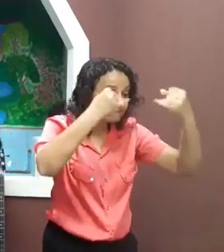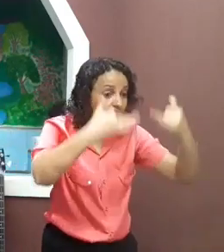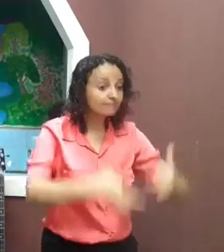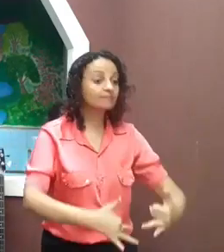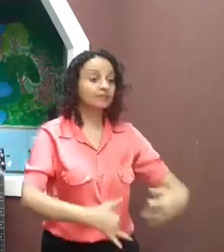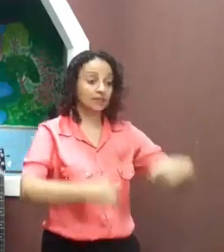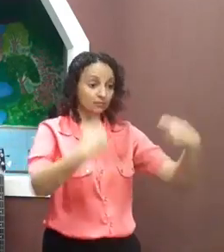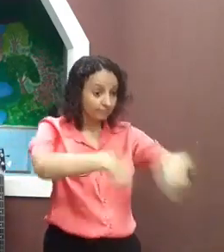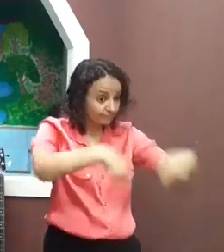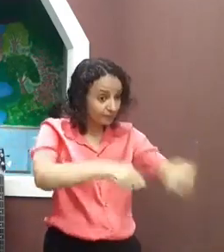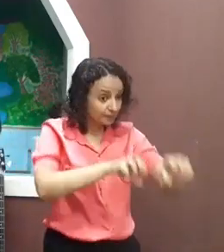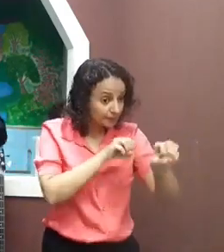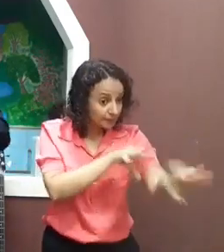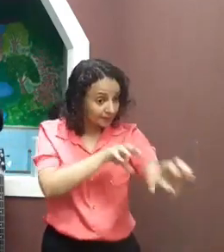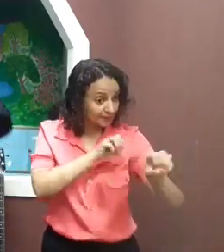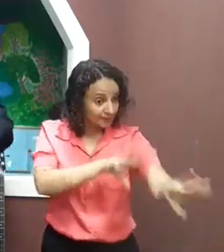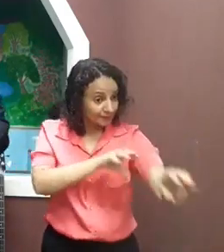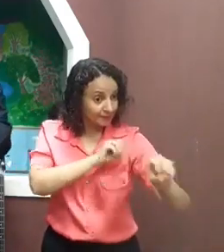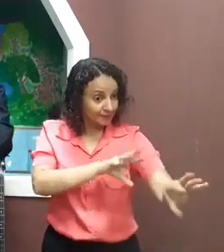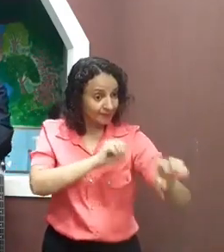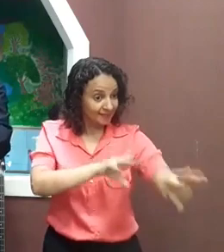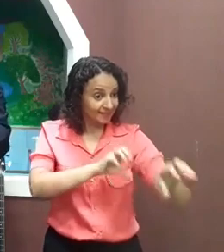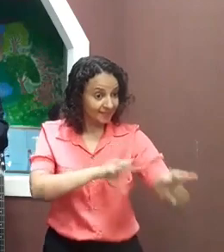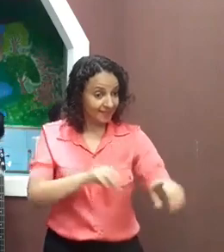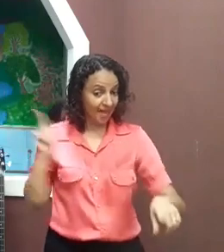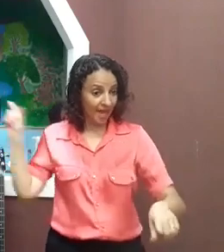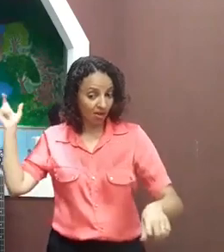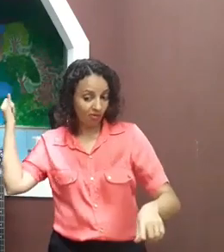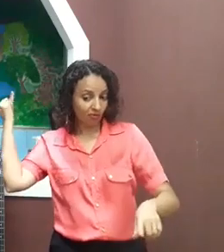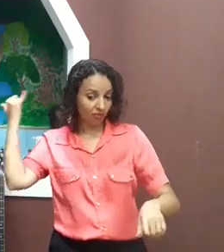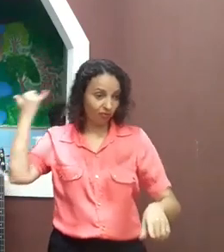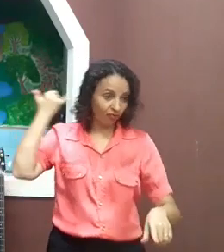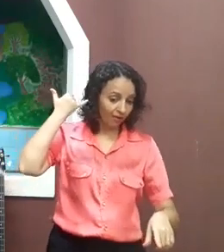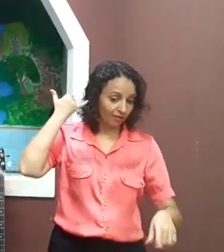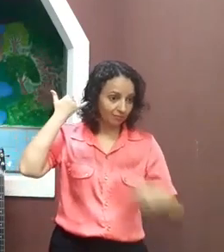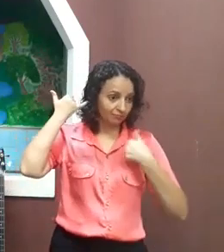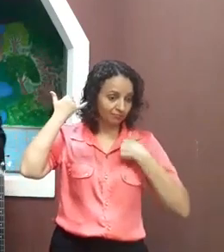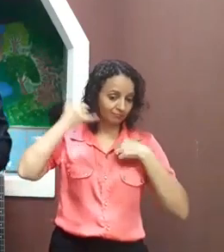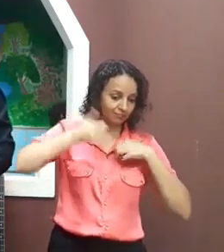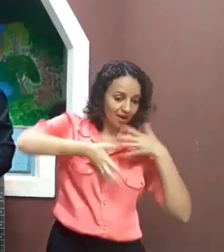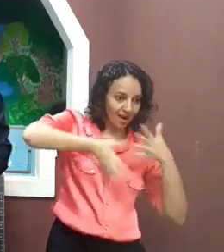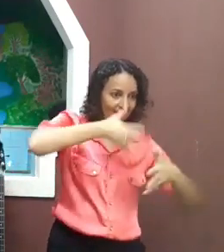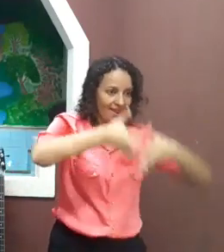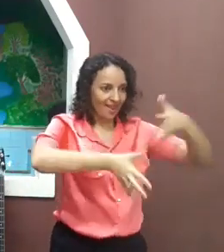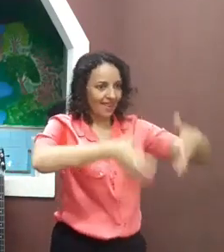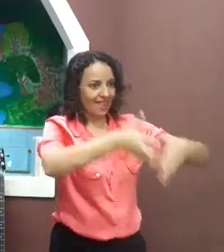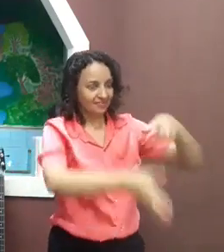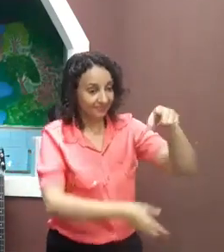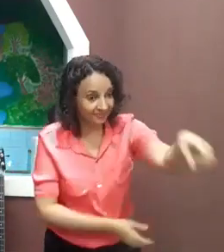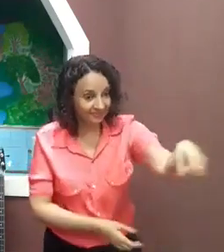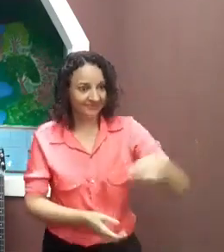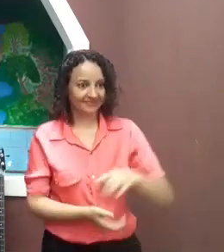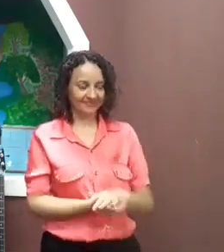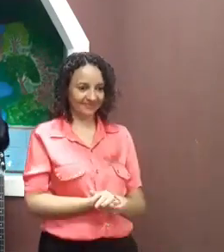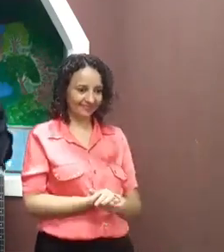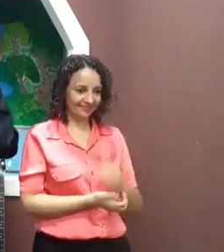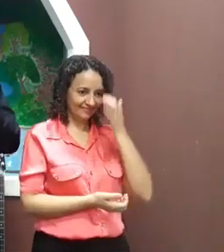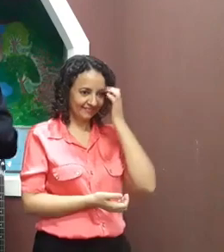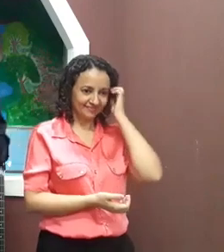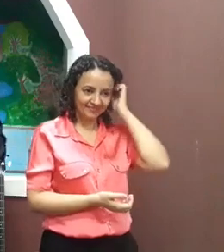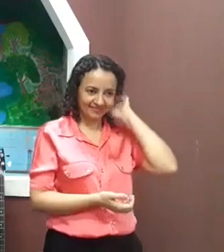pensam que ser pastor é fácil, ele vai ali e prega esse sermão ali de 30, 40 minutos. Você não sabe